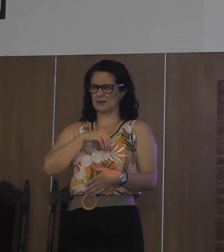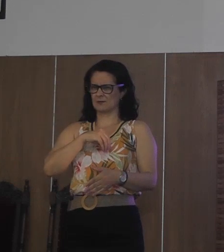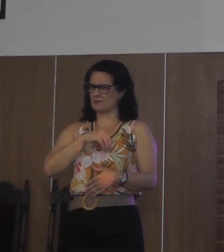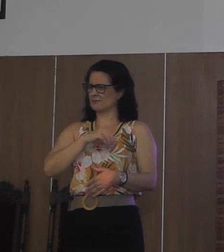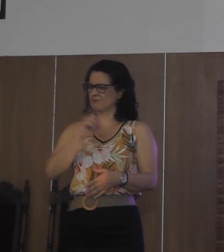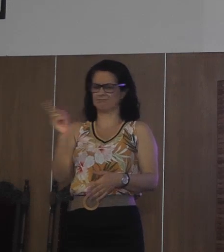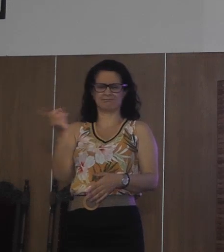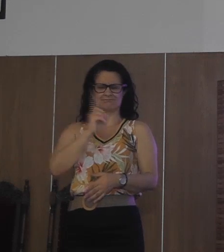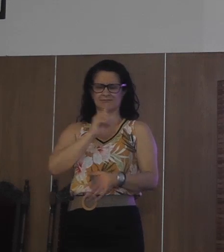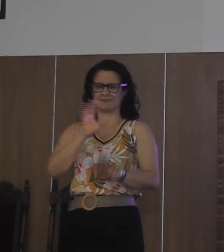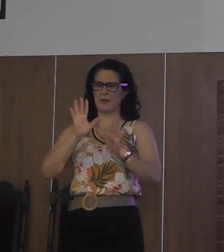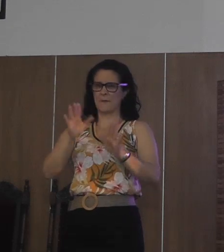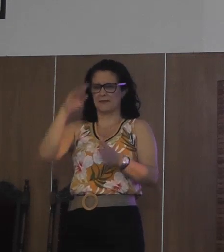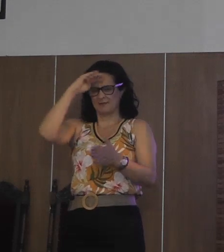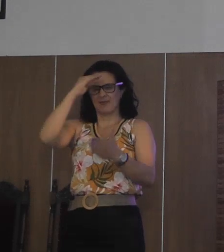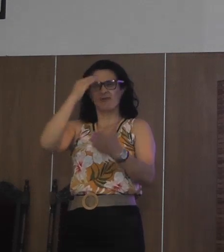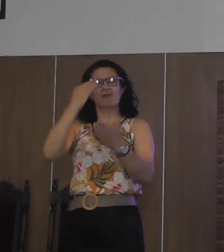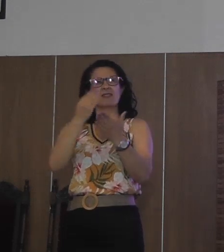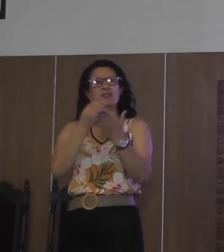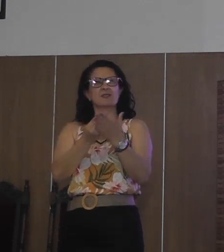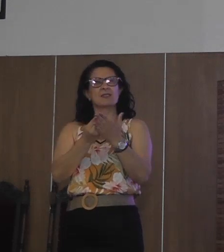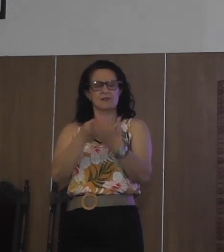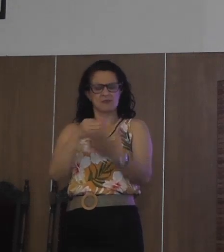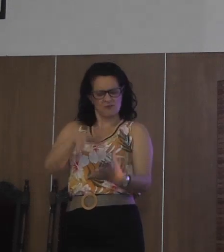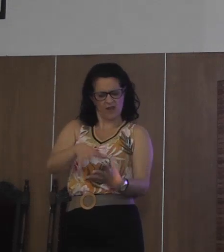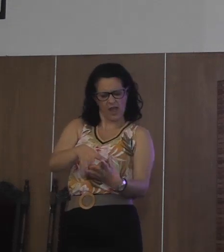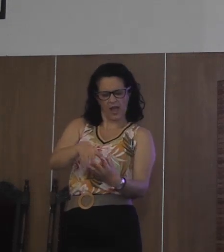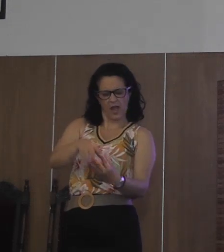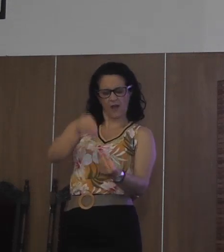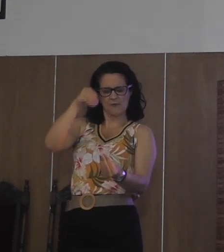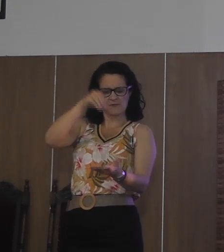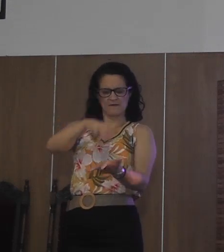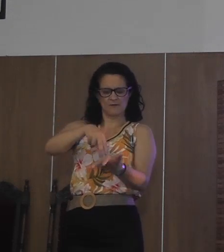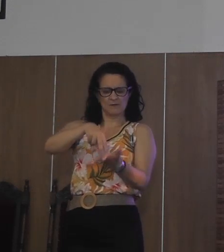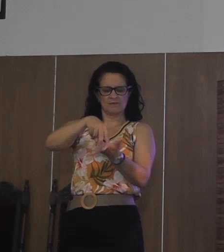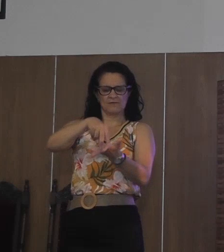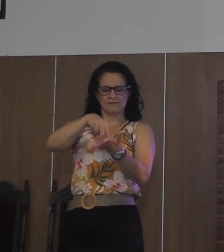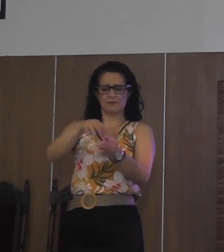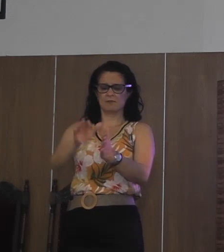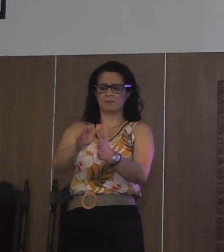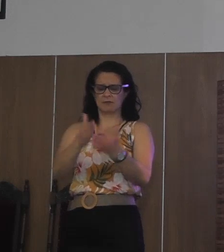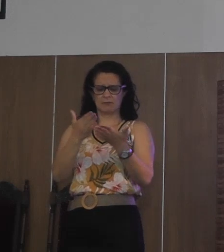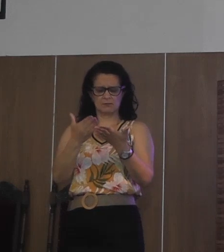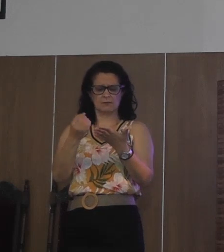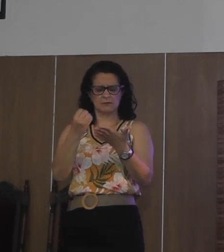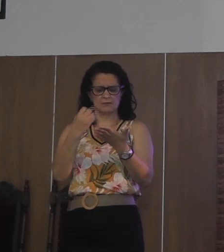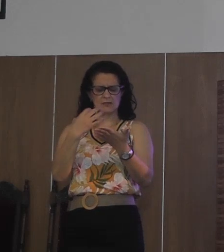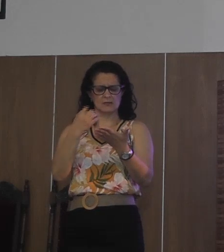creem para a conservação da alma. A Bíblia toda fala de fé.